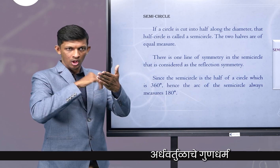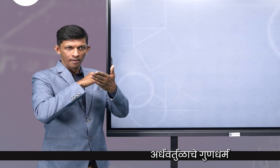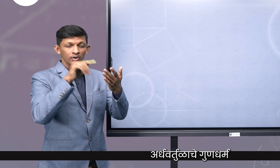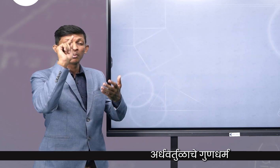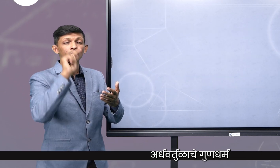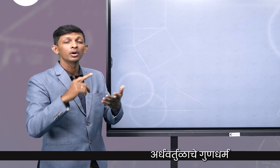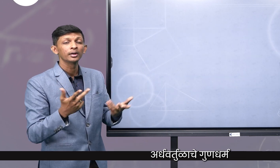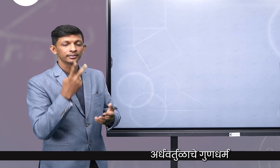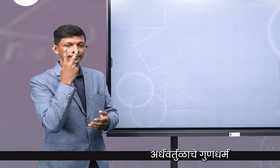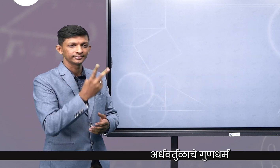अर्धवर्तुळाचे गुणधर्म.